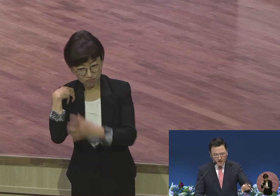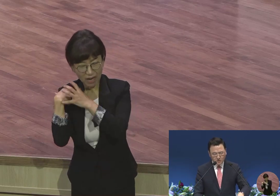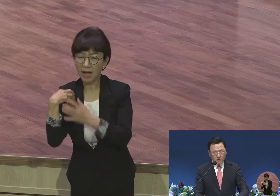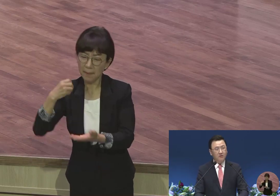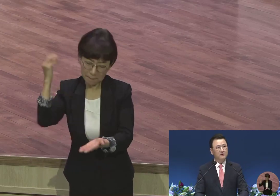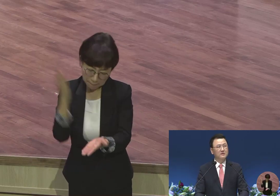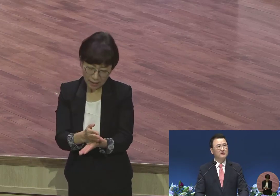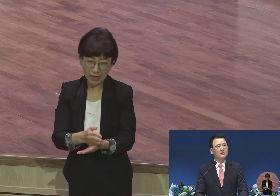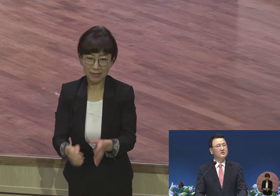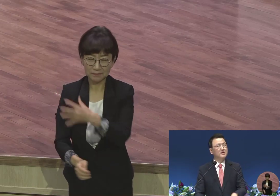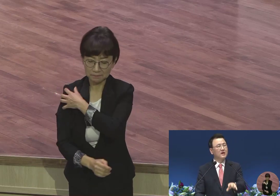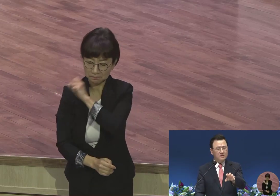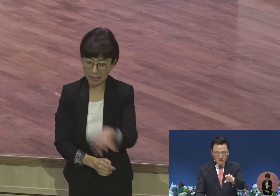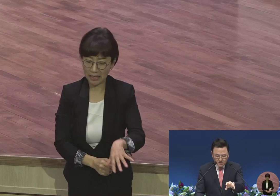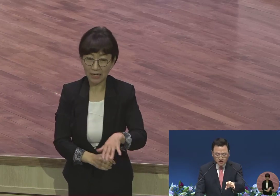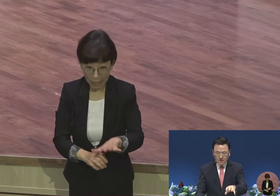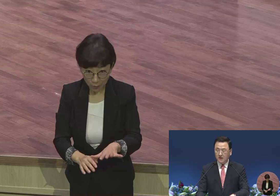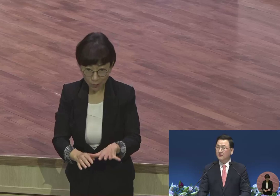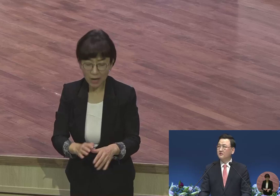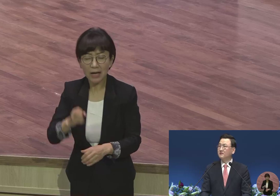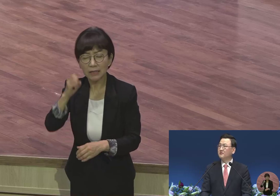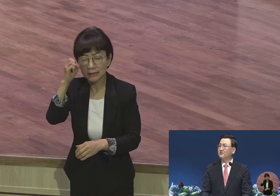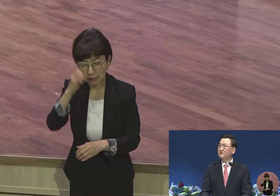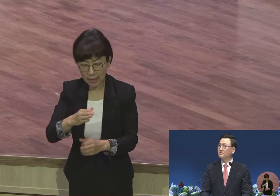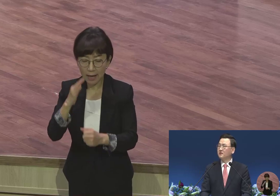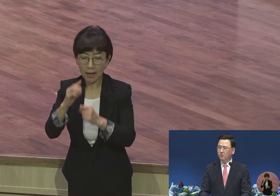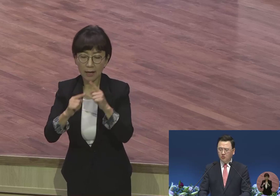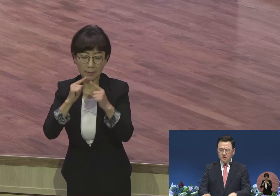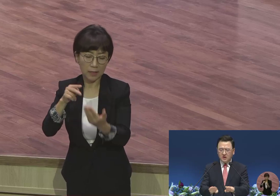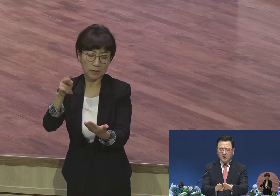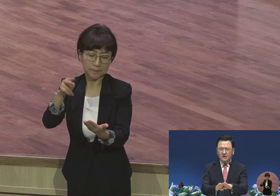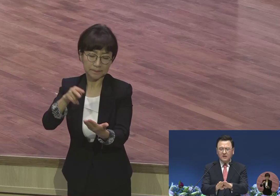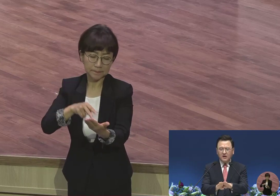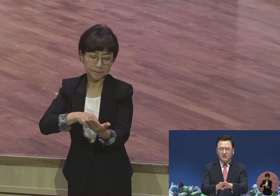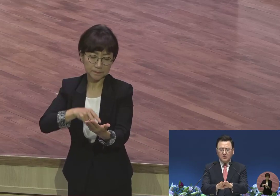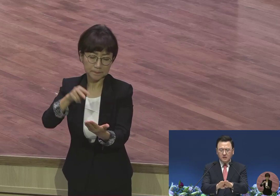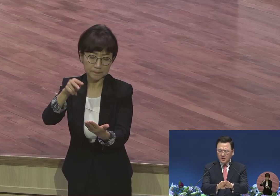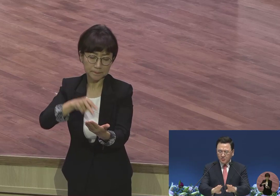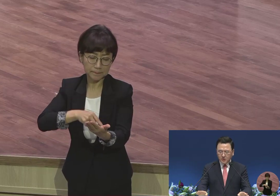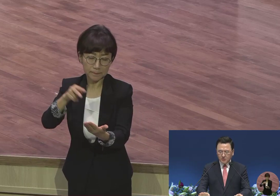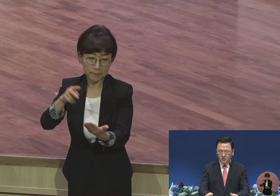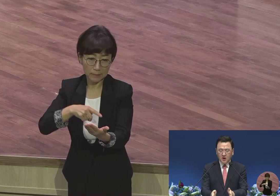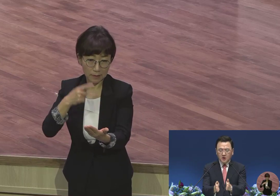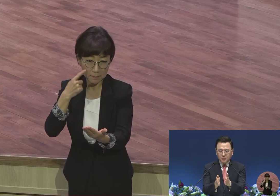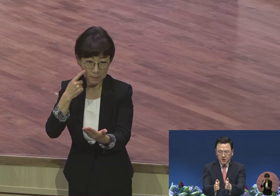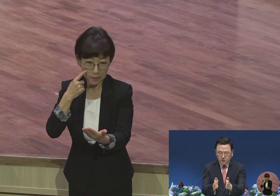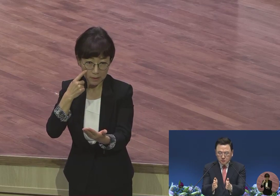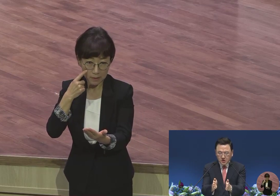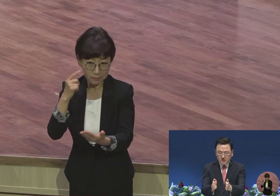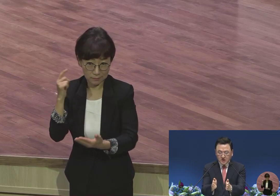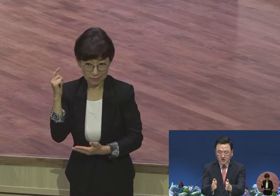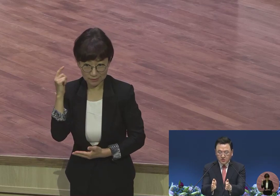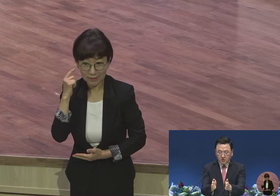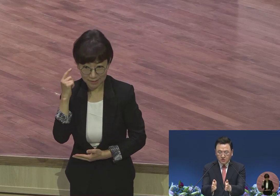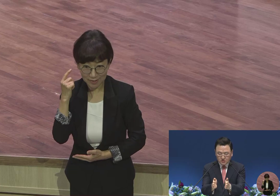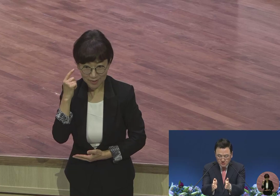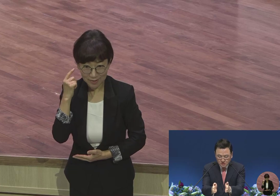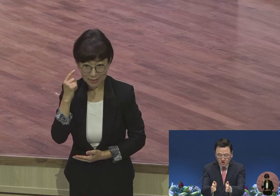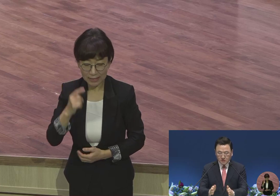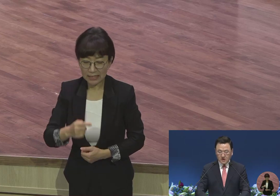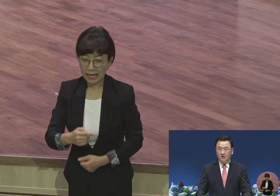이해하려고 하지 말고 그냥 읽어라. 목사라는 타이틀 떼버리고 피조물의